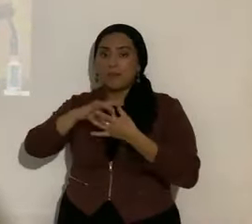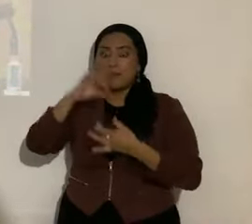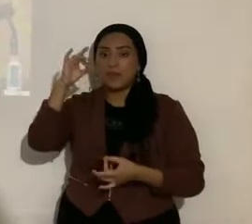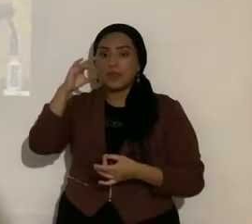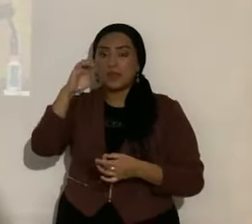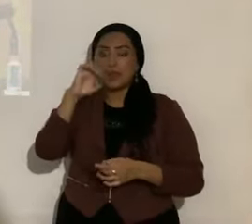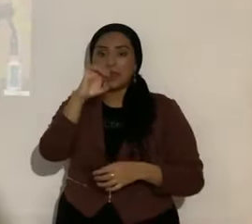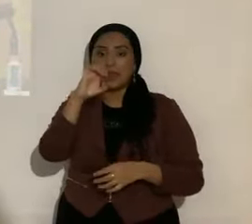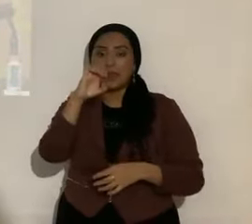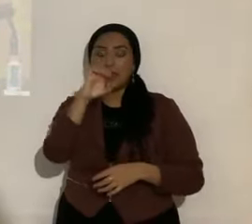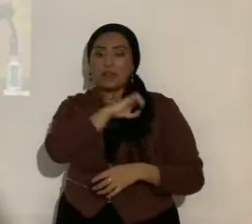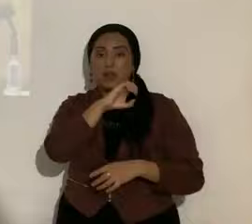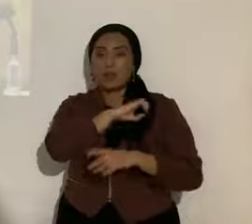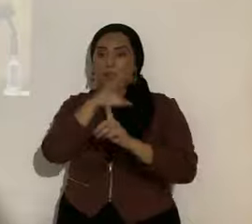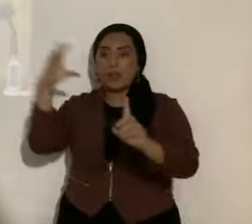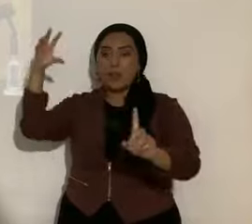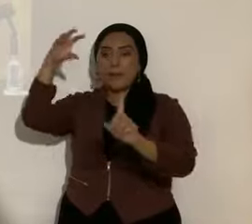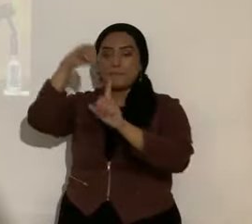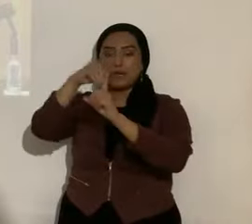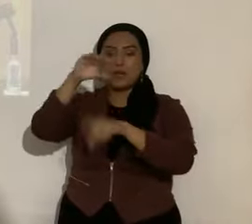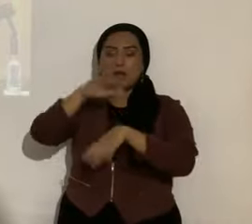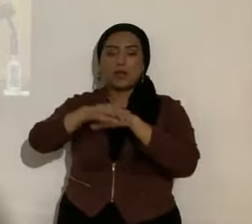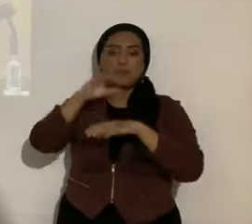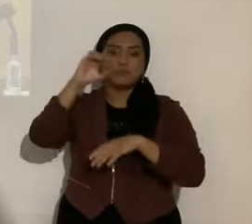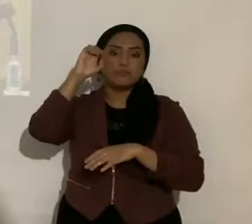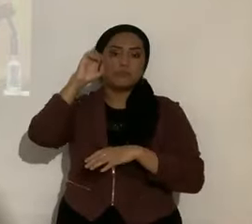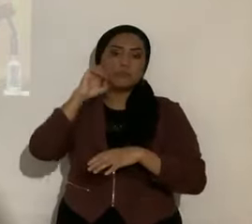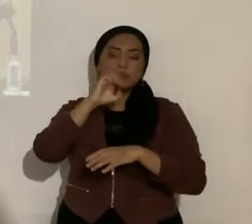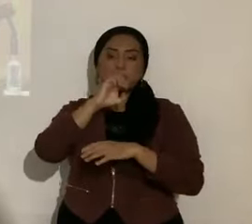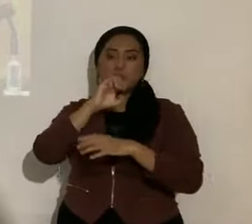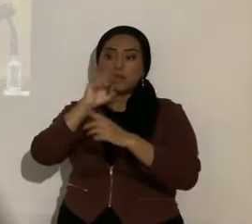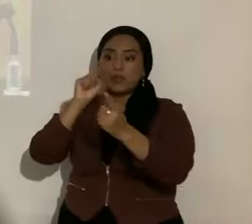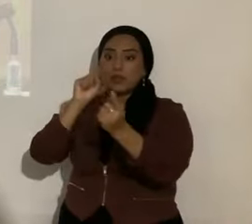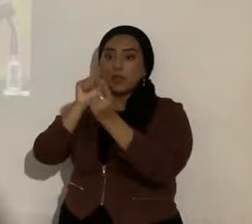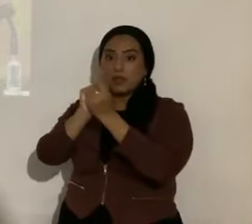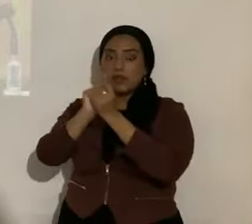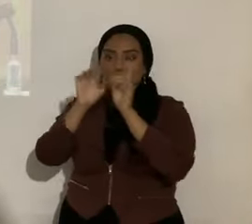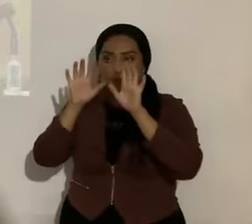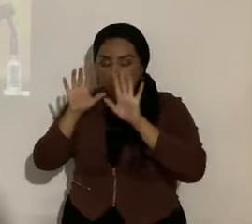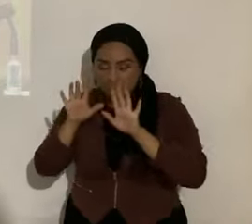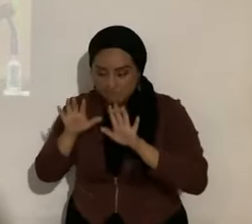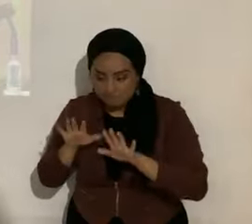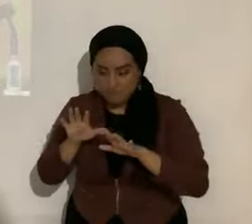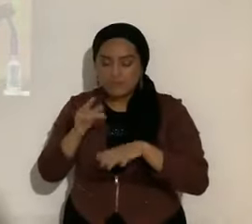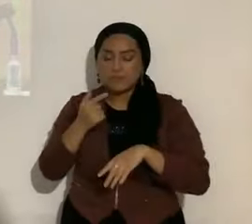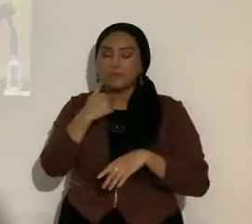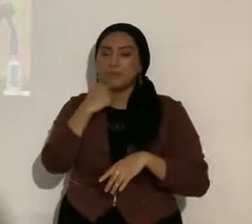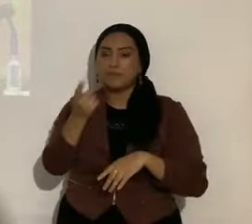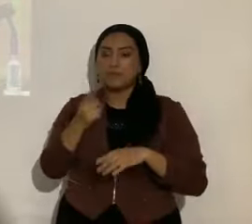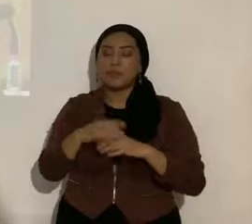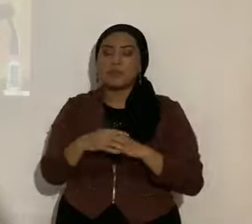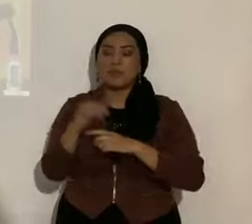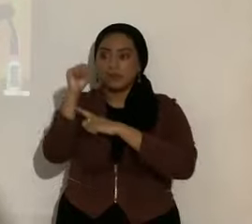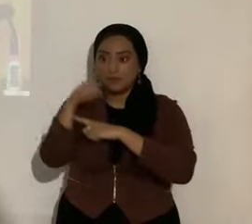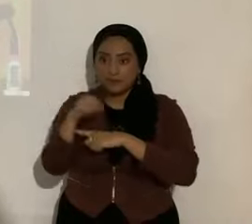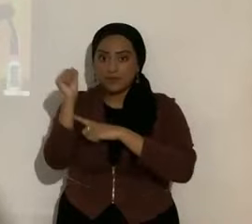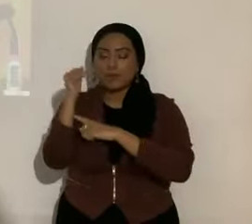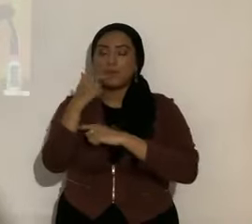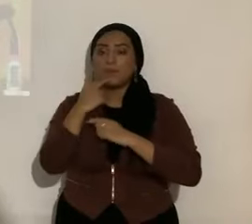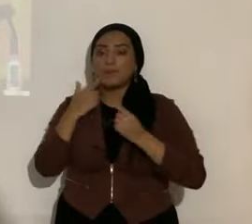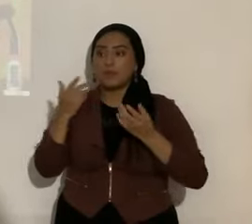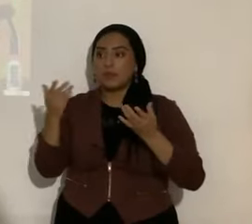Elías reposó sobre Eliseo. Y vinieron a recibirle y se postraron delante de él. Y dijeron, 16, he aquí